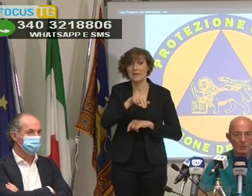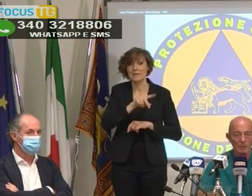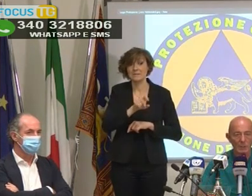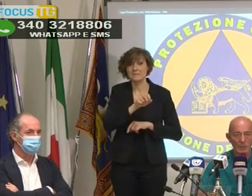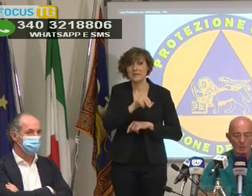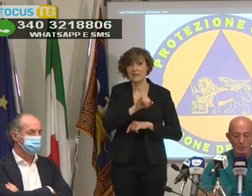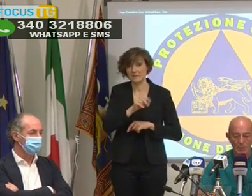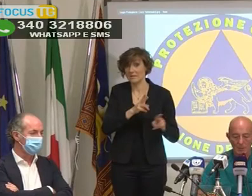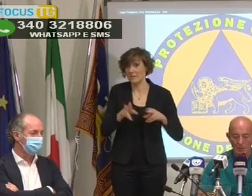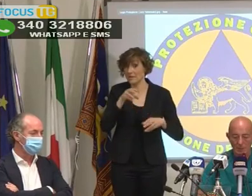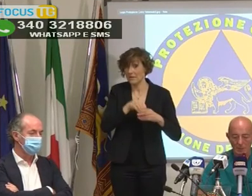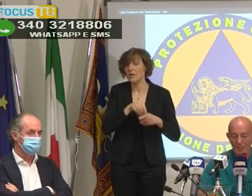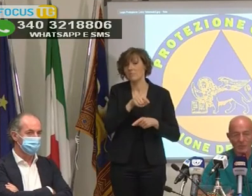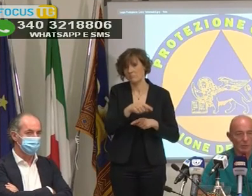virus,